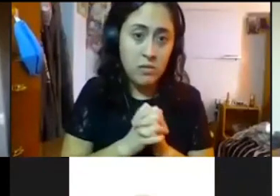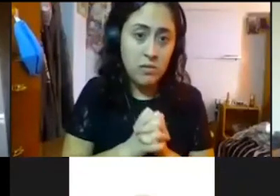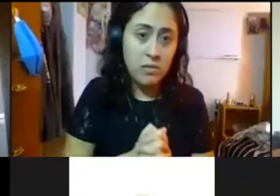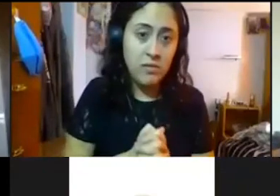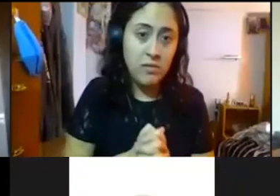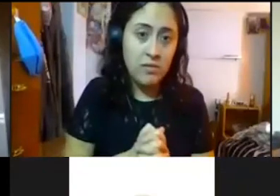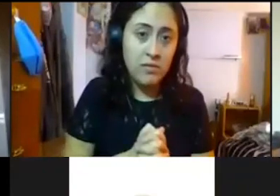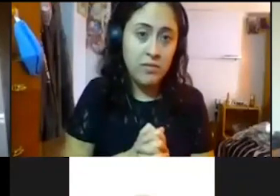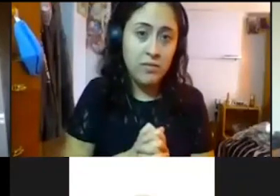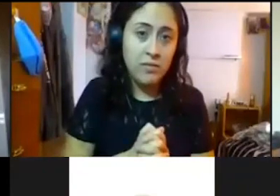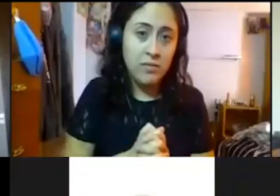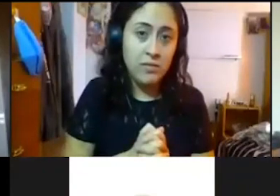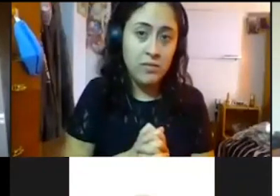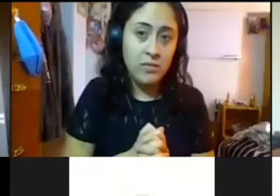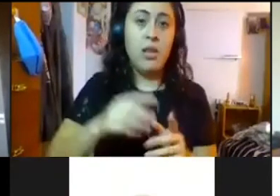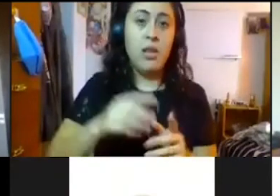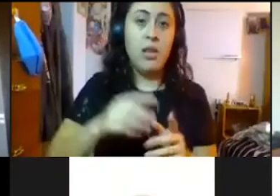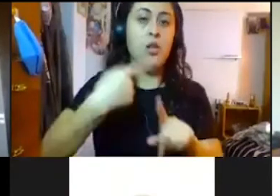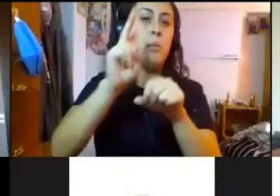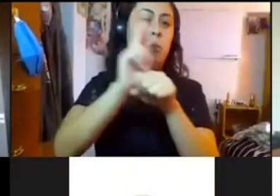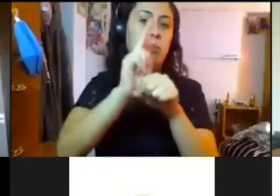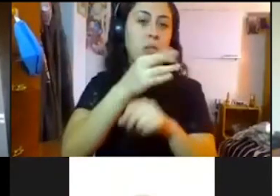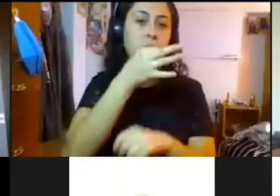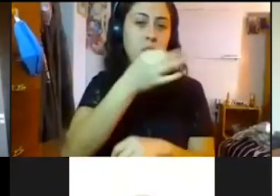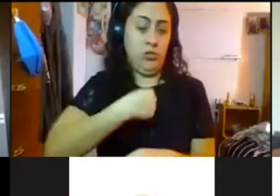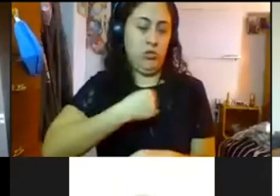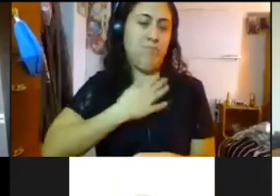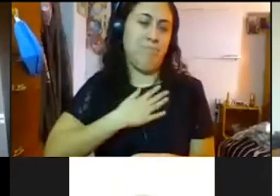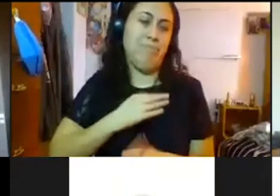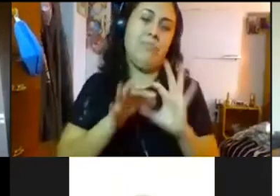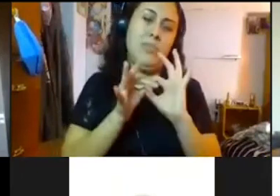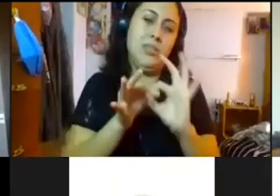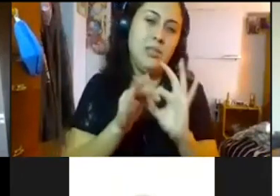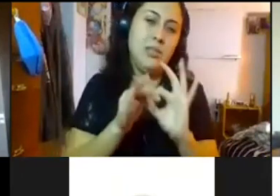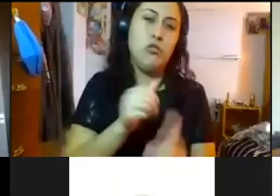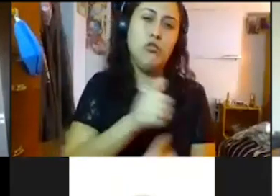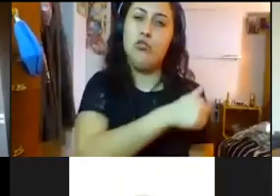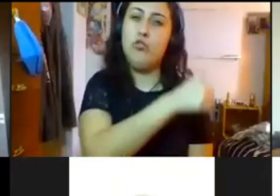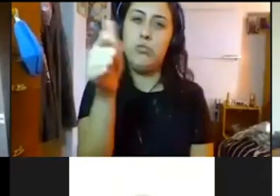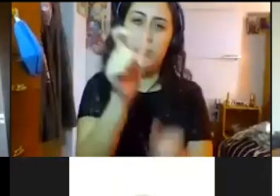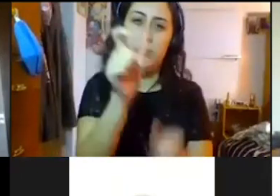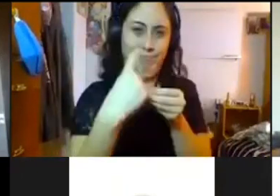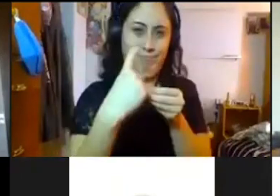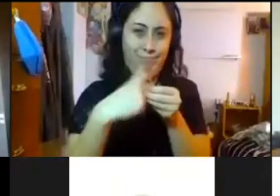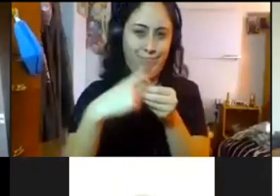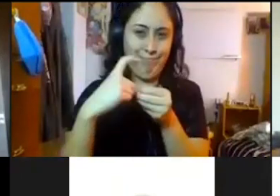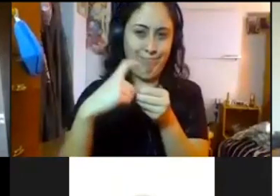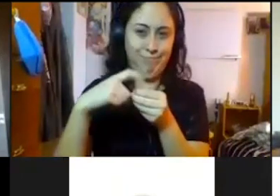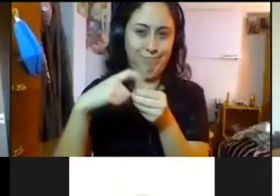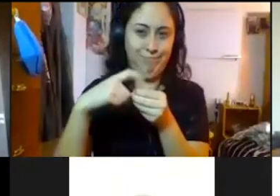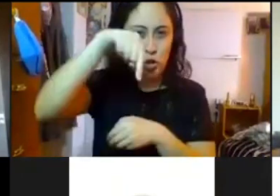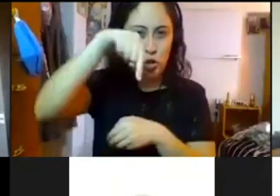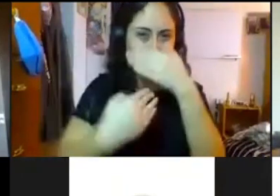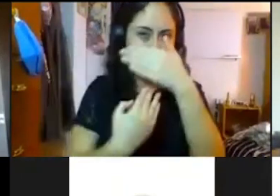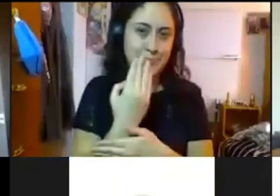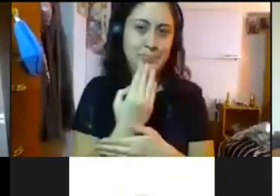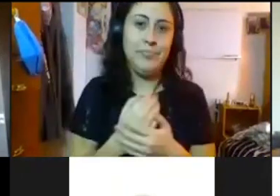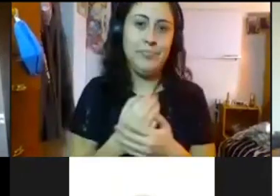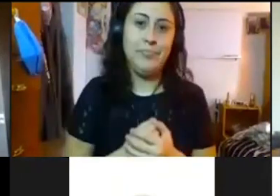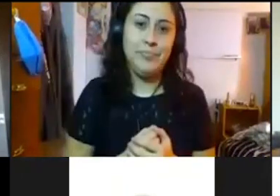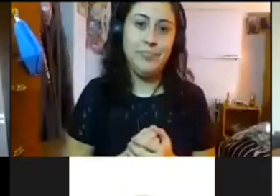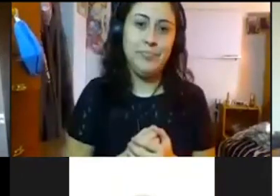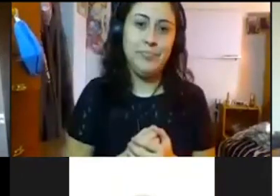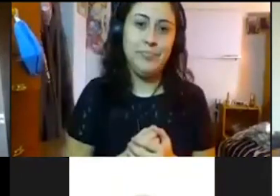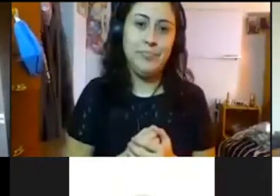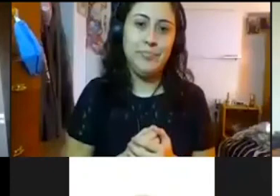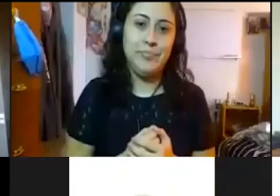A mí me gustaría agradecer a todas las personas que participaron hoy día en la mañana. Creo que